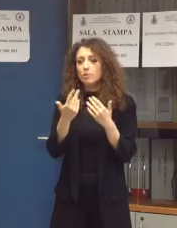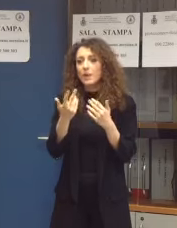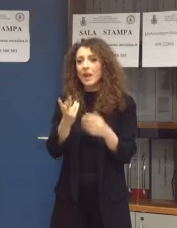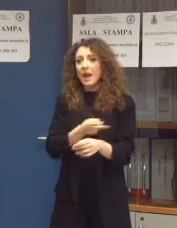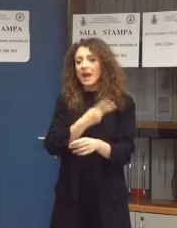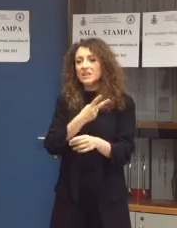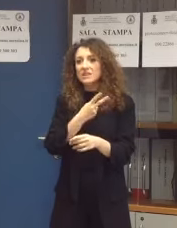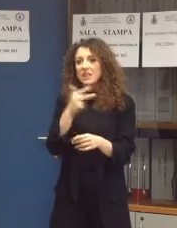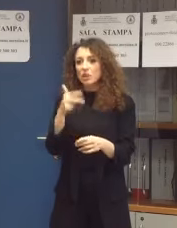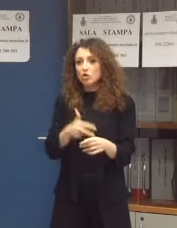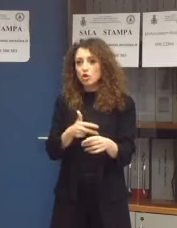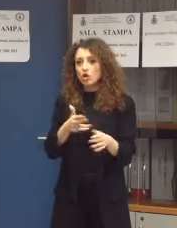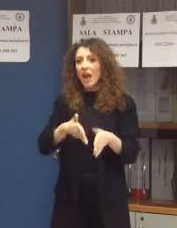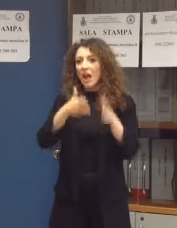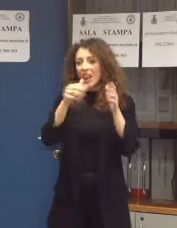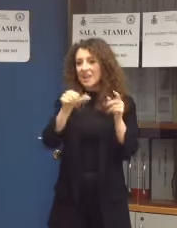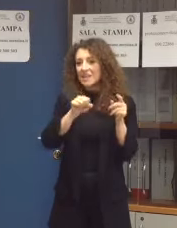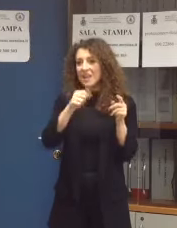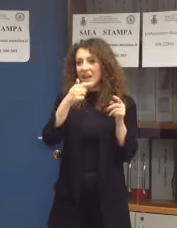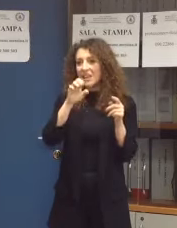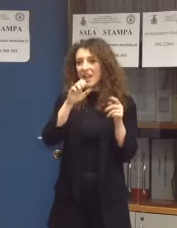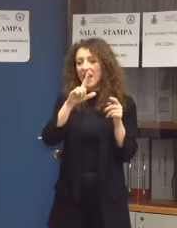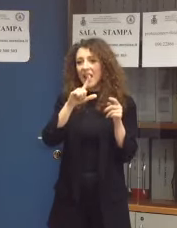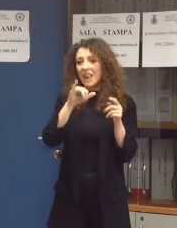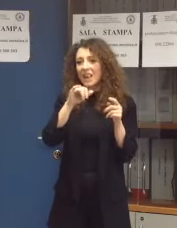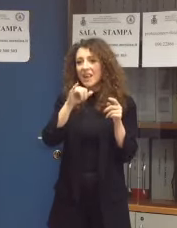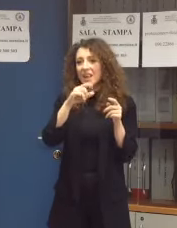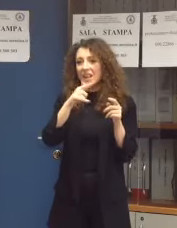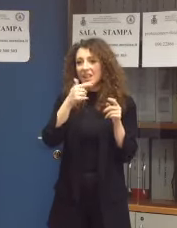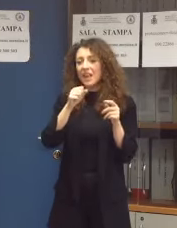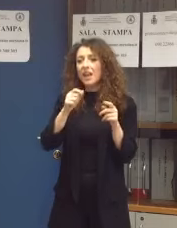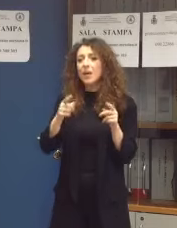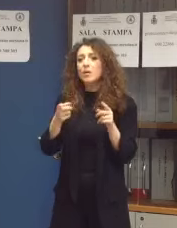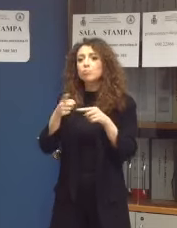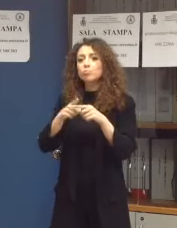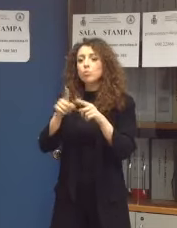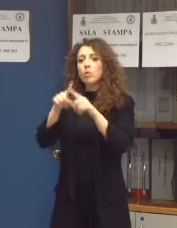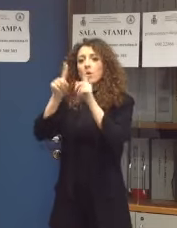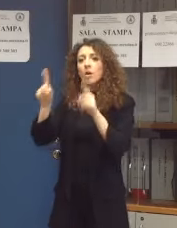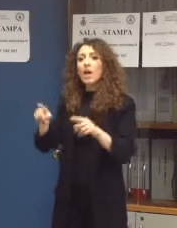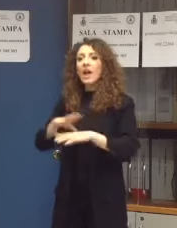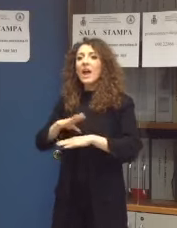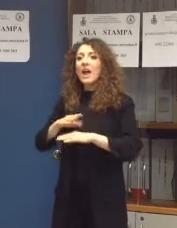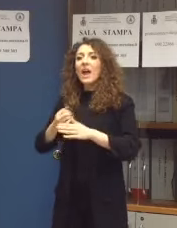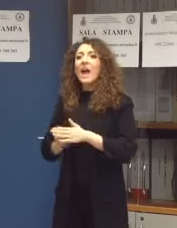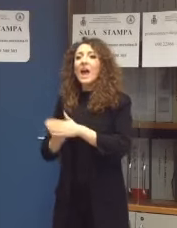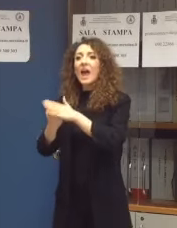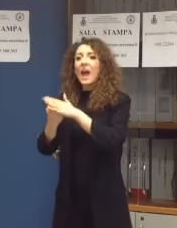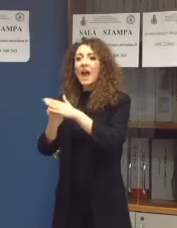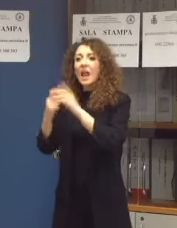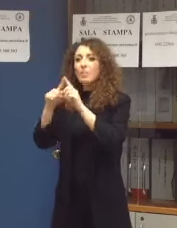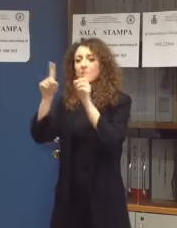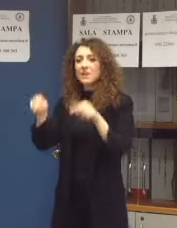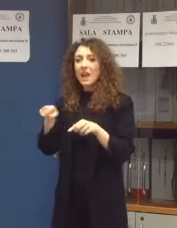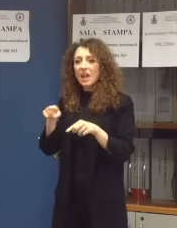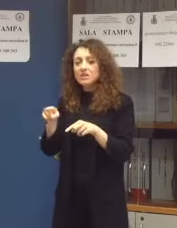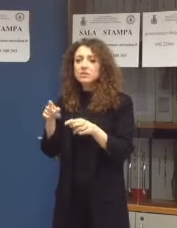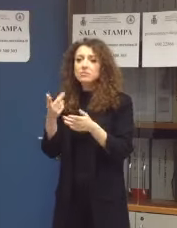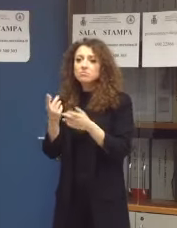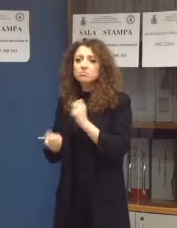satellite, e poi l'help desk che ha funzionato per tutti quei problemi tecnici che avete evidenziato. Vi assicuro